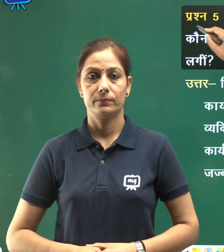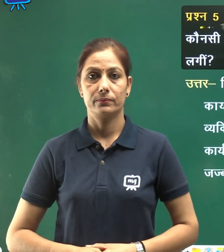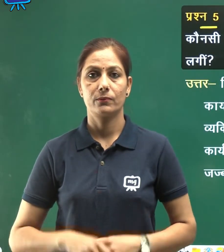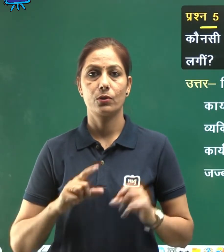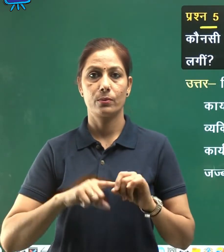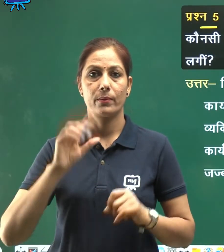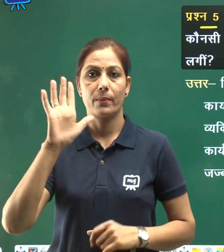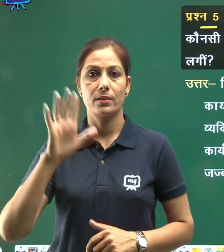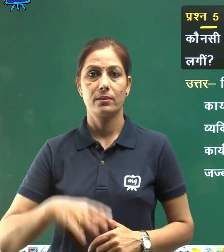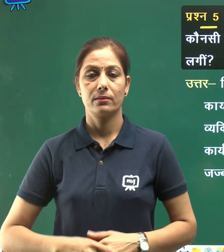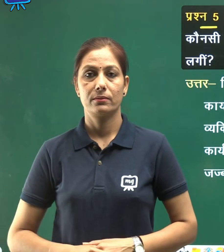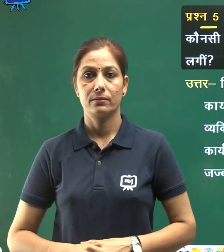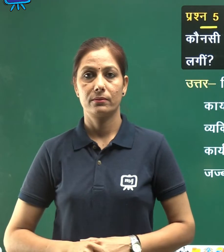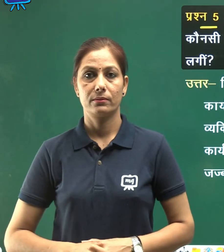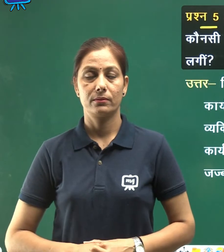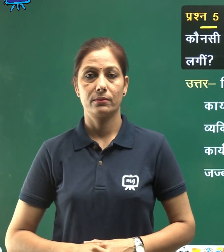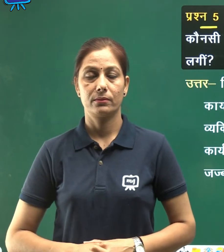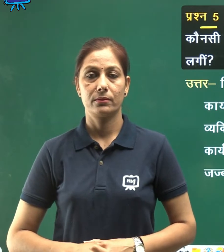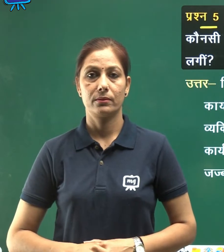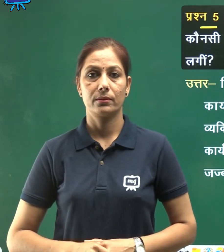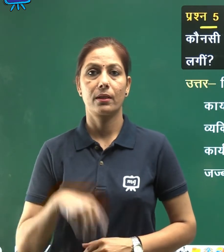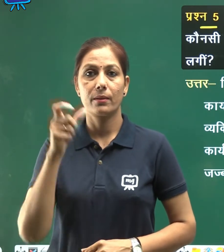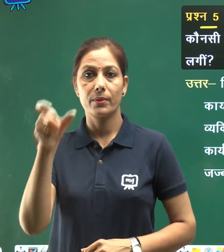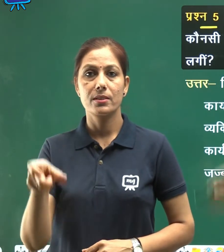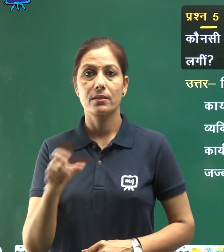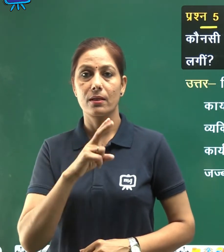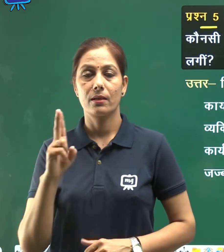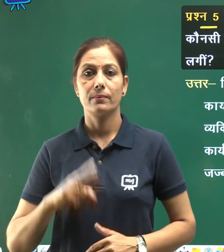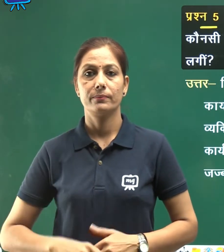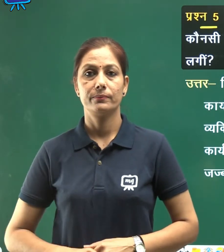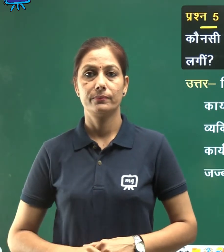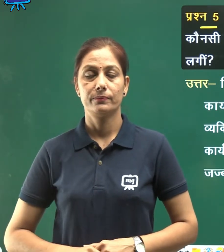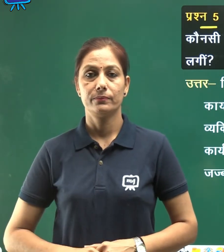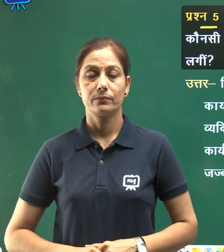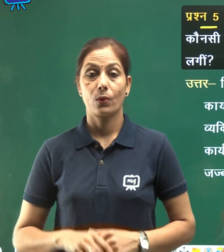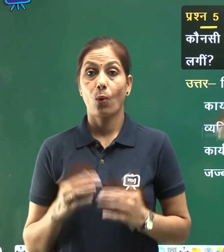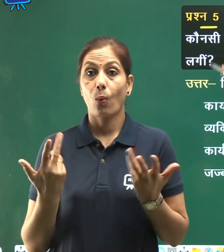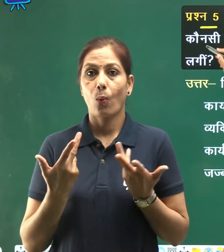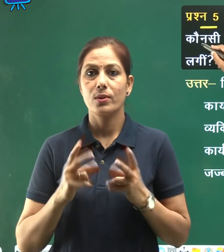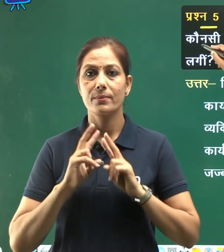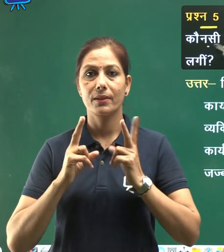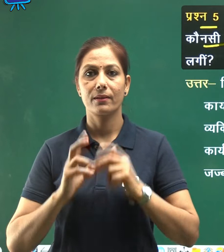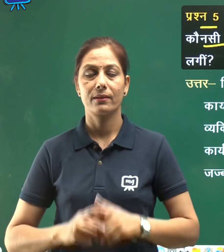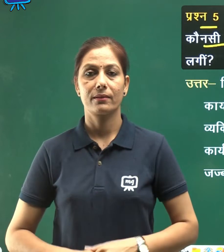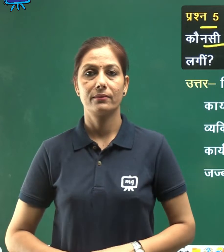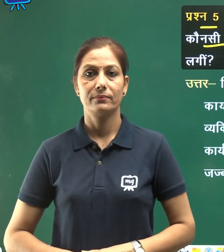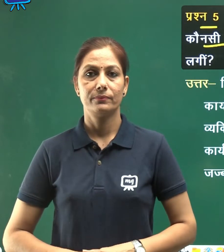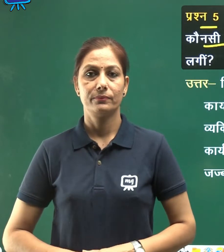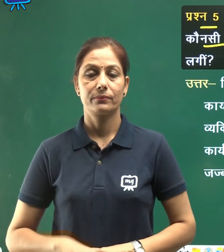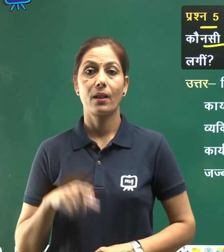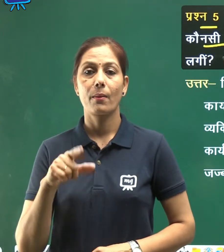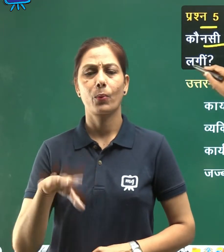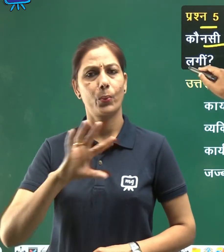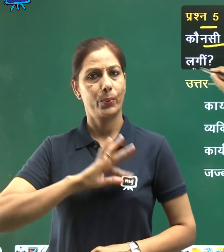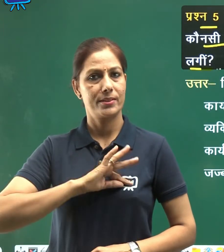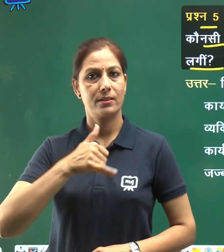प्रश्न 5, मियां नसीरुद्दीन की कौन सी बातें आपको